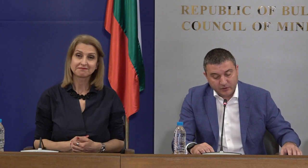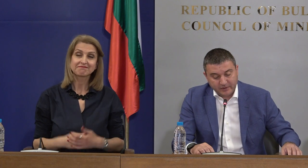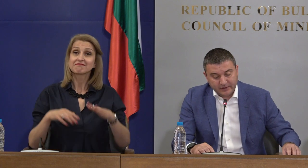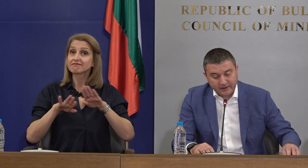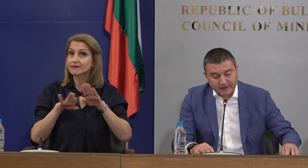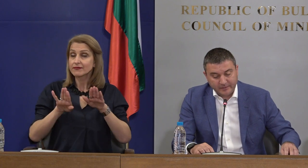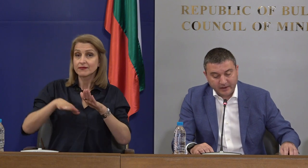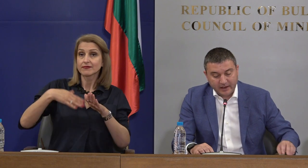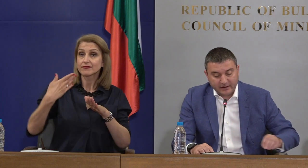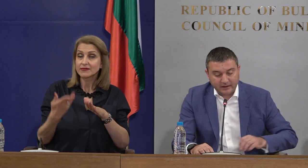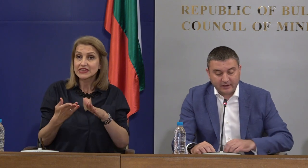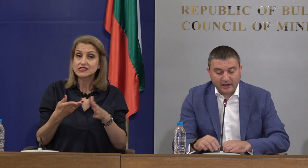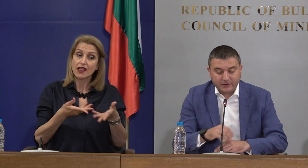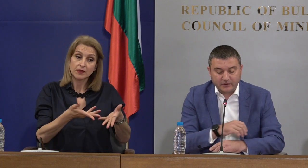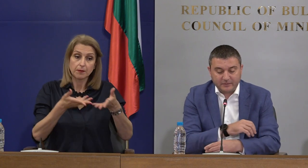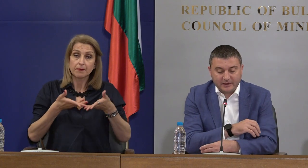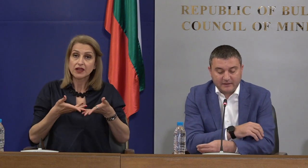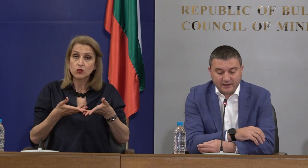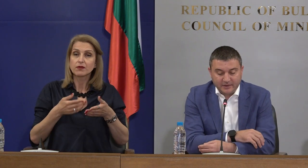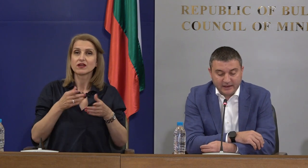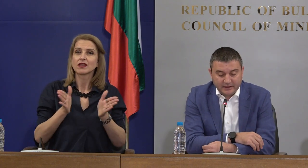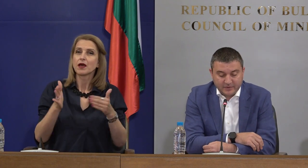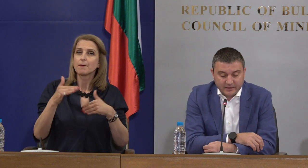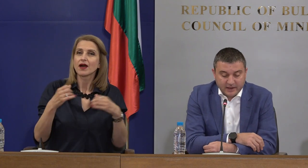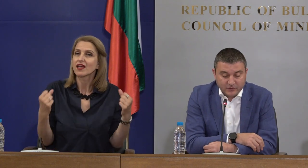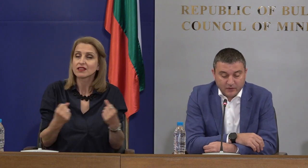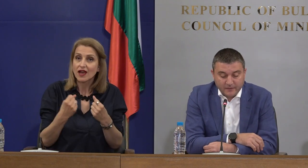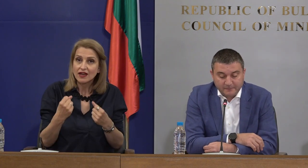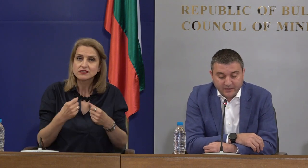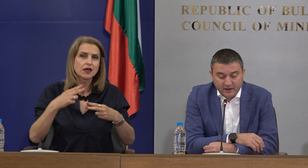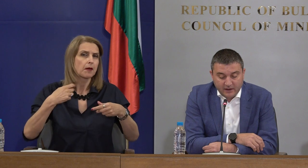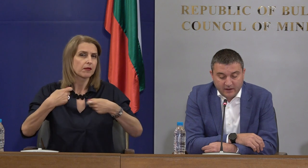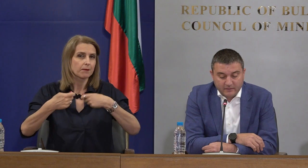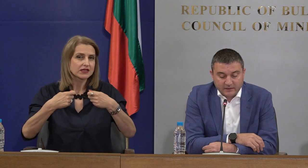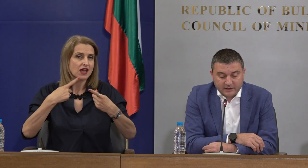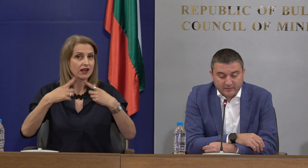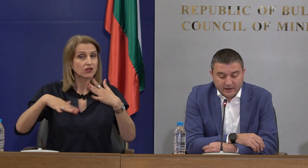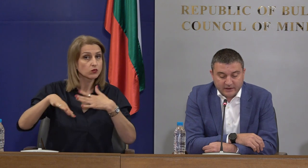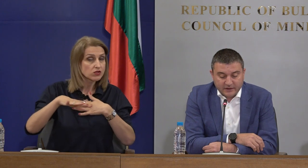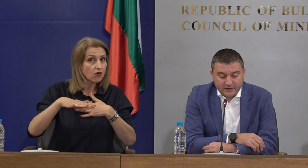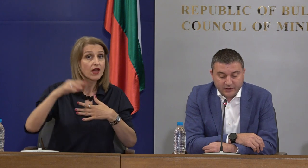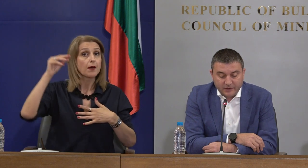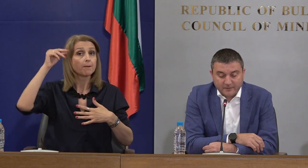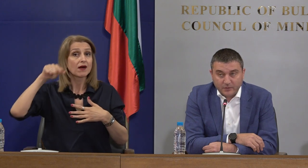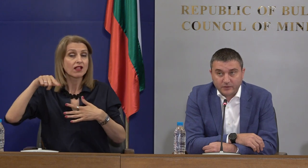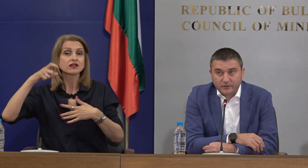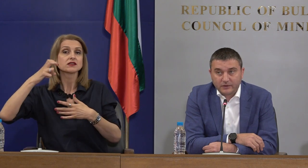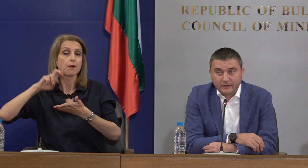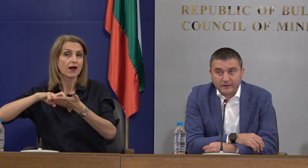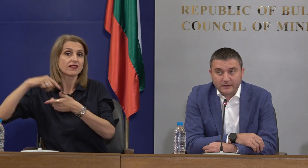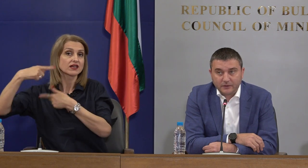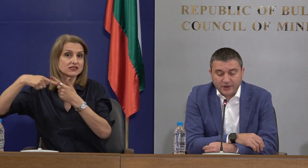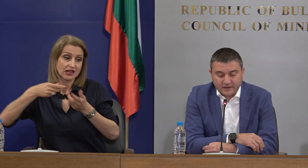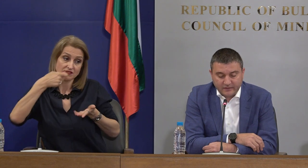След придобиване на пакет акции от капитала на емитента при пазарни условия, Българската банка за развитие ще има